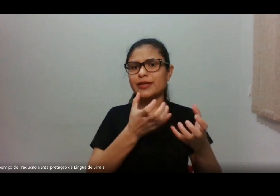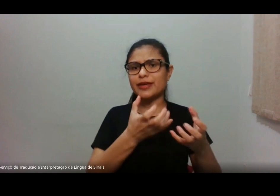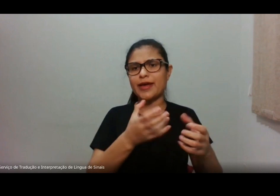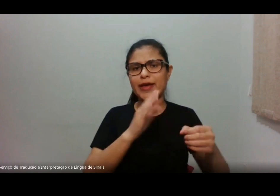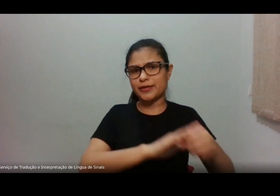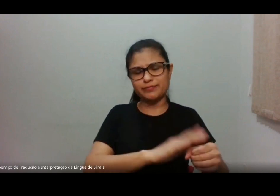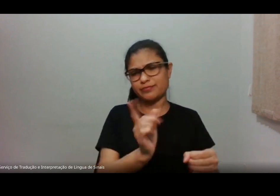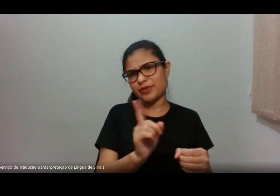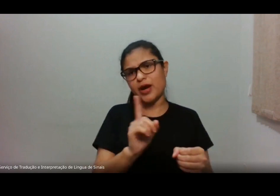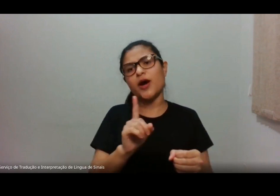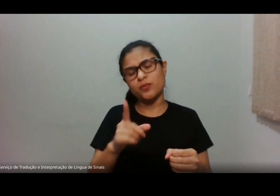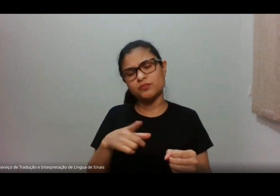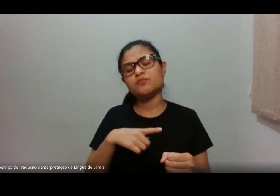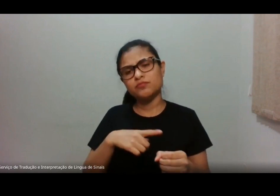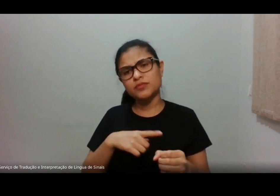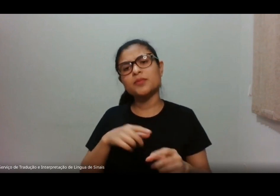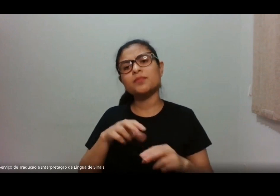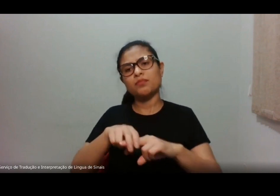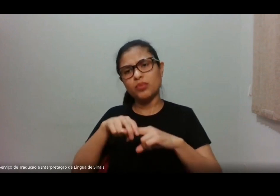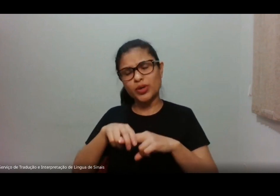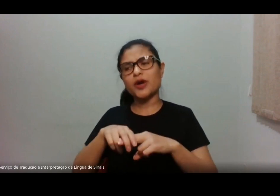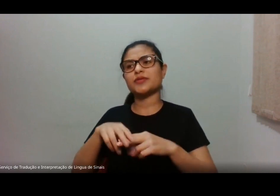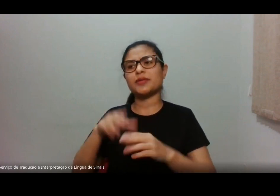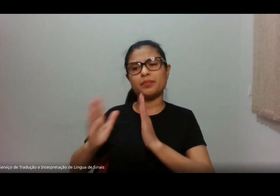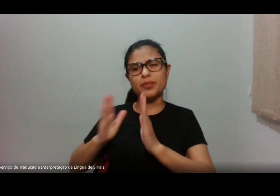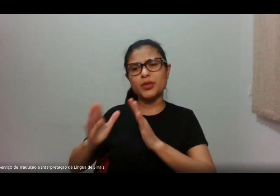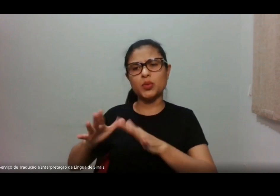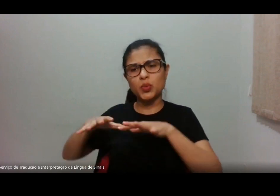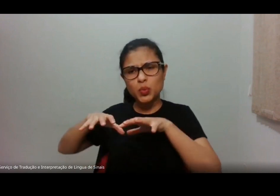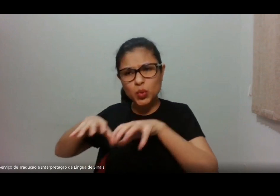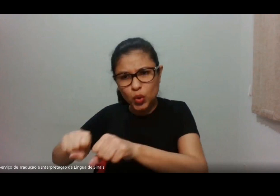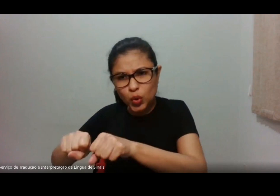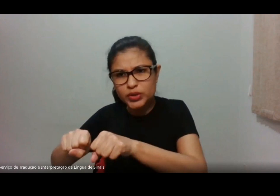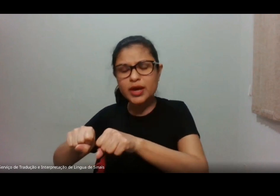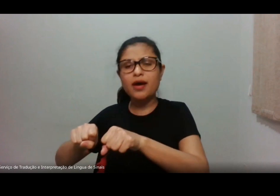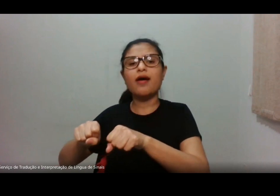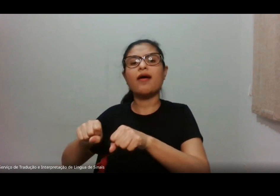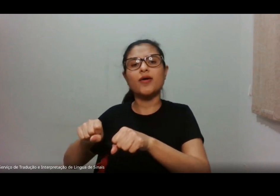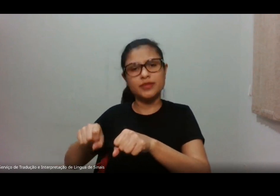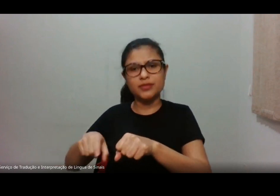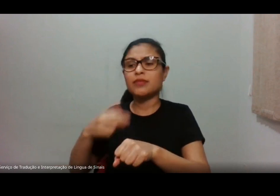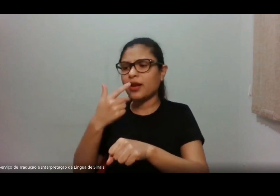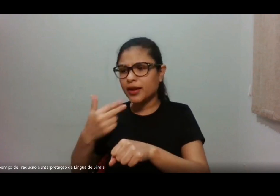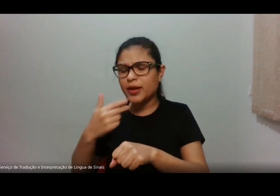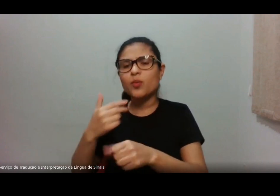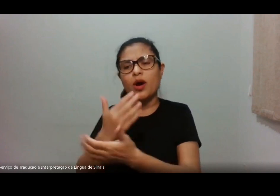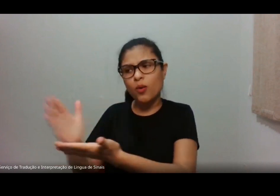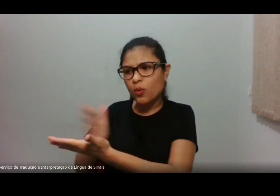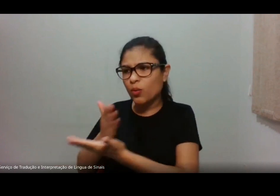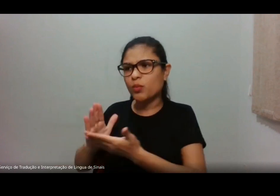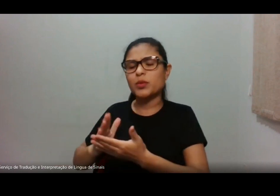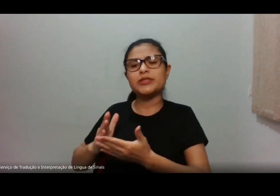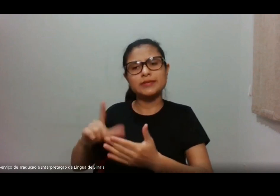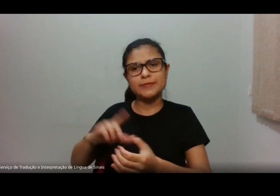nosso caso, colonial e depois pós-colonial, sobre certas comunidades e sobre, portanto, certas